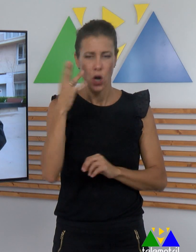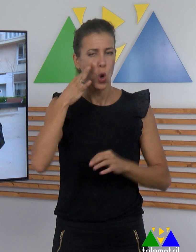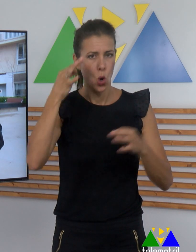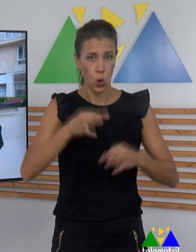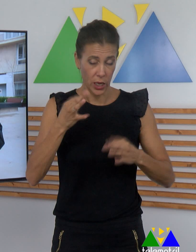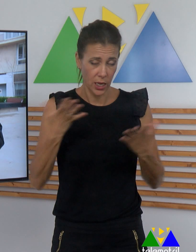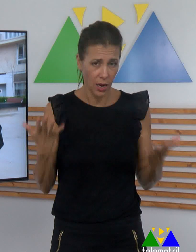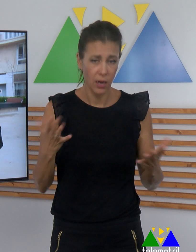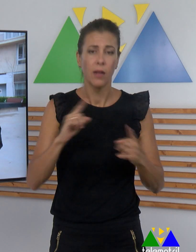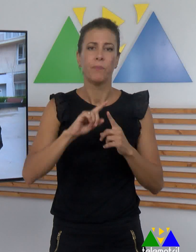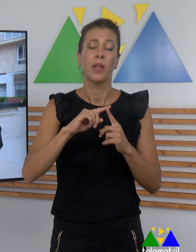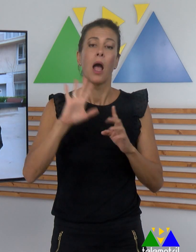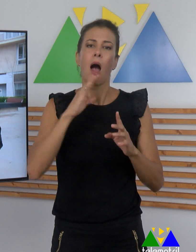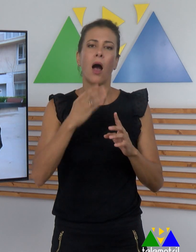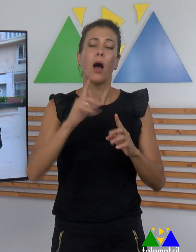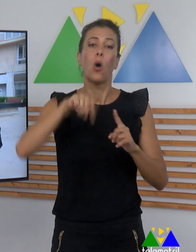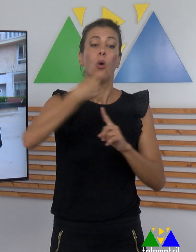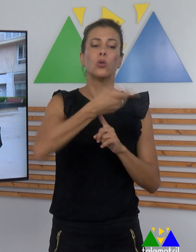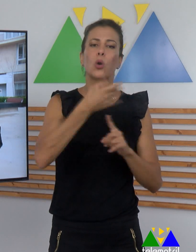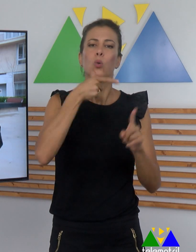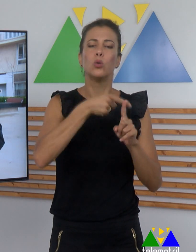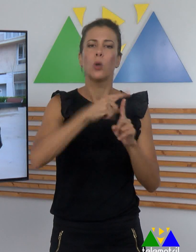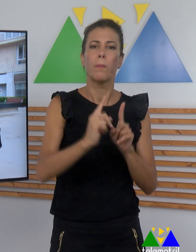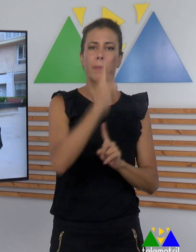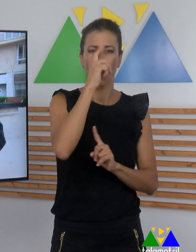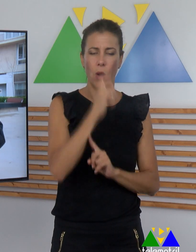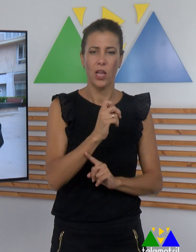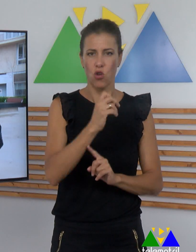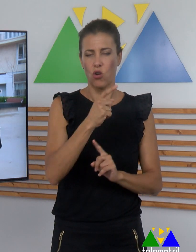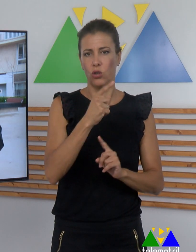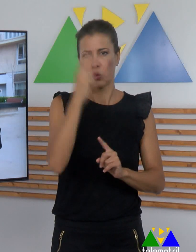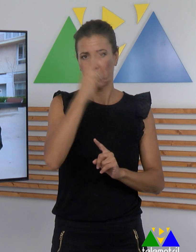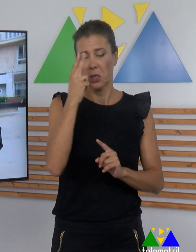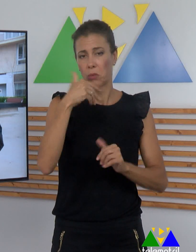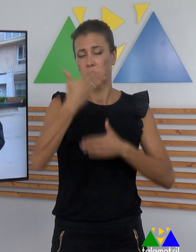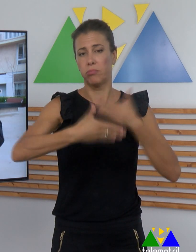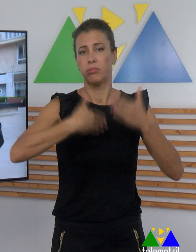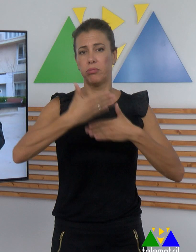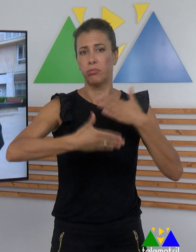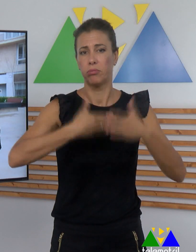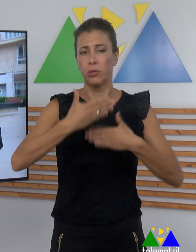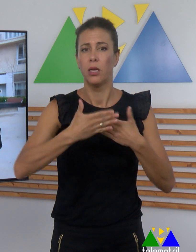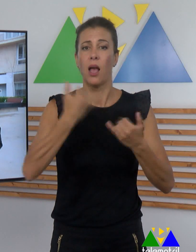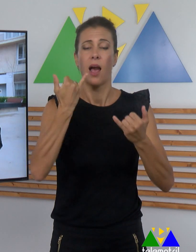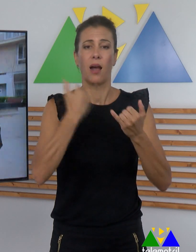El otro se usó en los primeros años del Motril cristiano, se debió